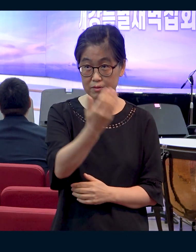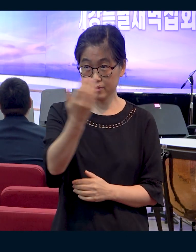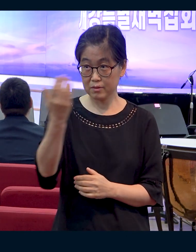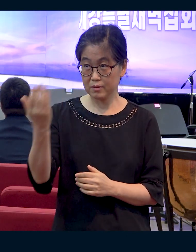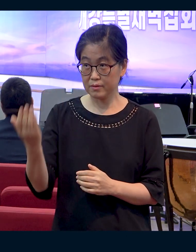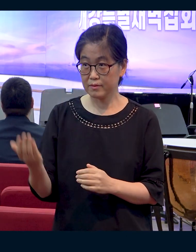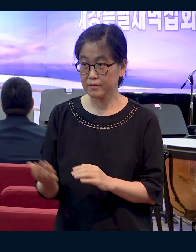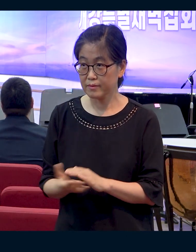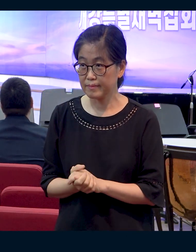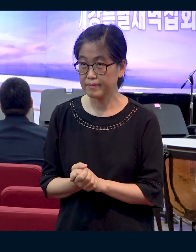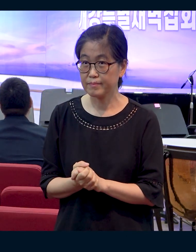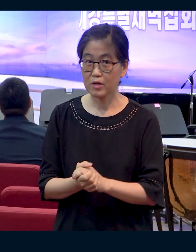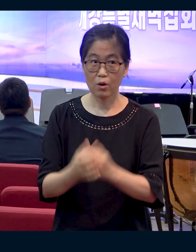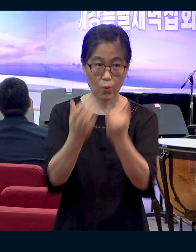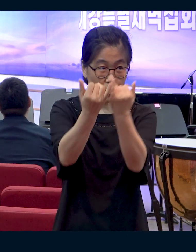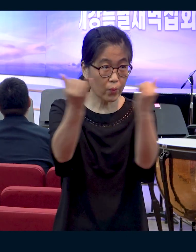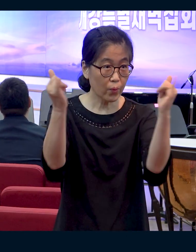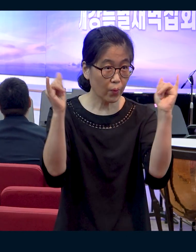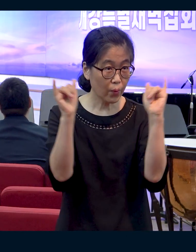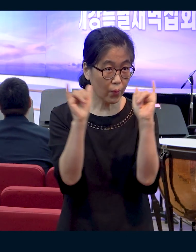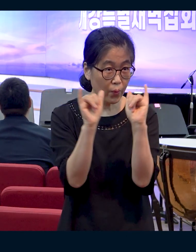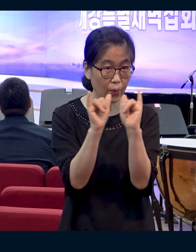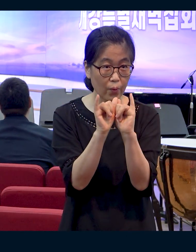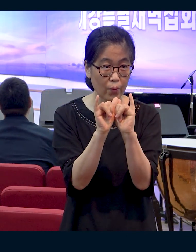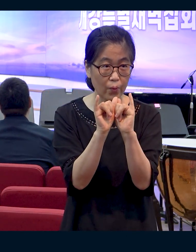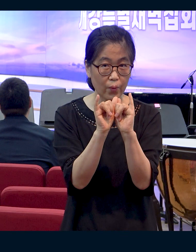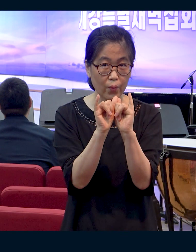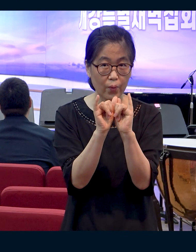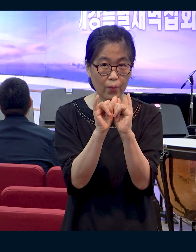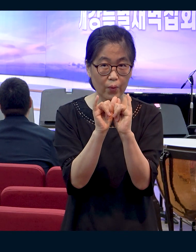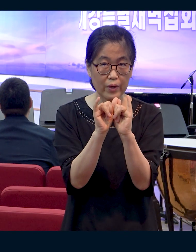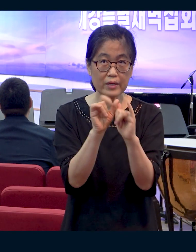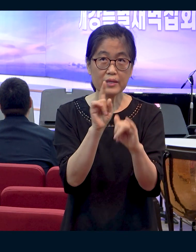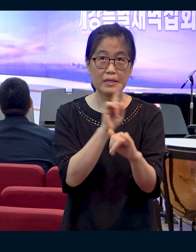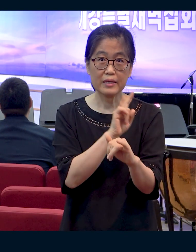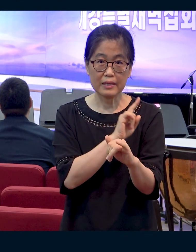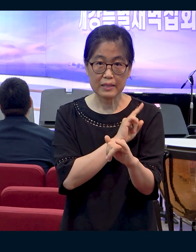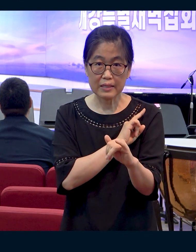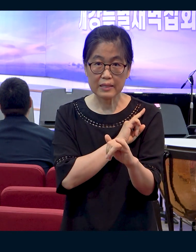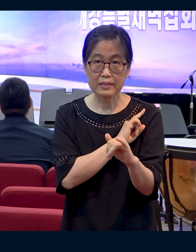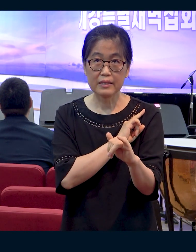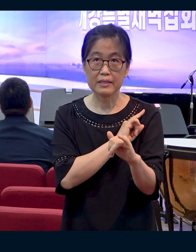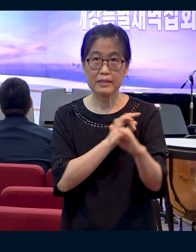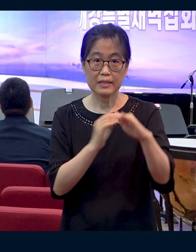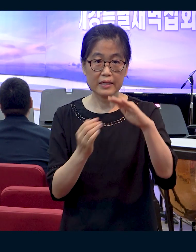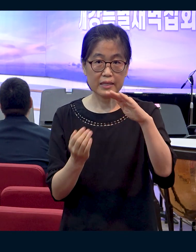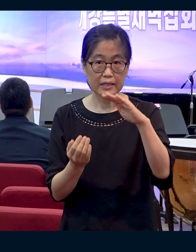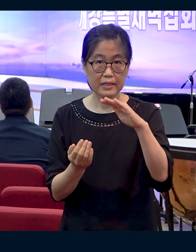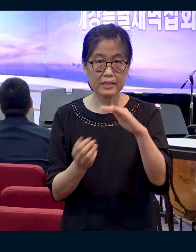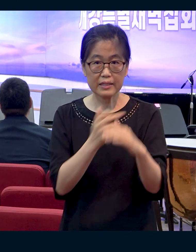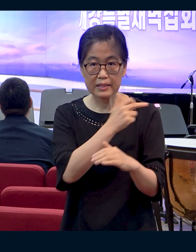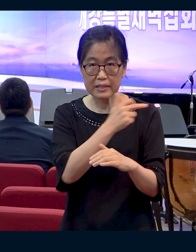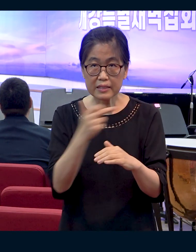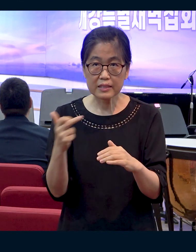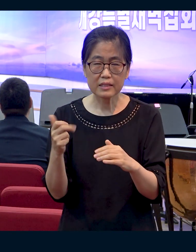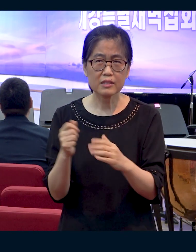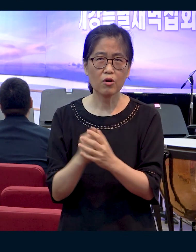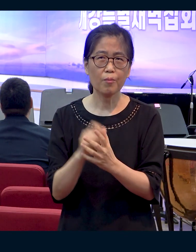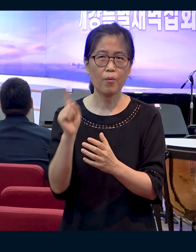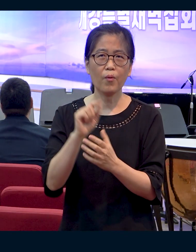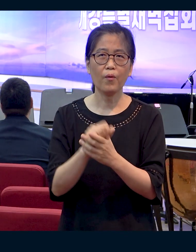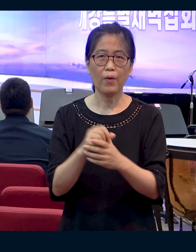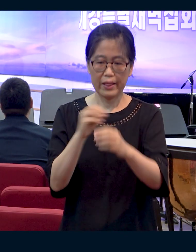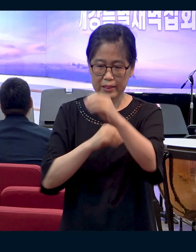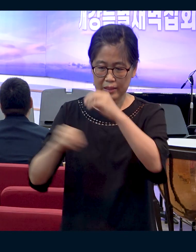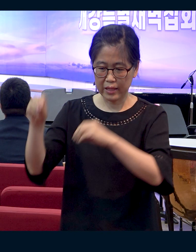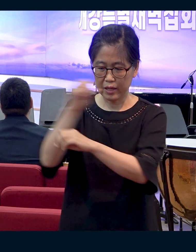여러분, 공동체의 가장 기본이라고 하는 가정도요, 대속의 은혜 아니고는 온전히 아름다울 수가 없습니다.